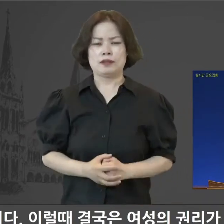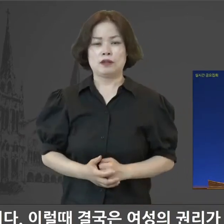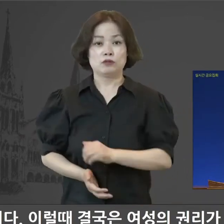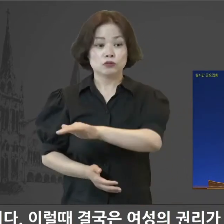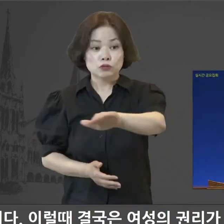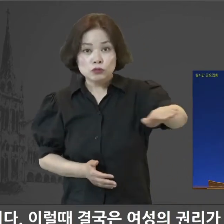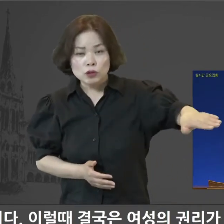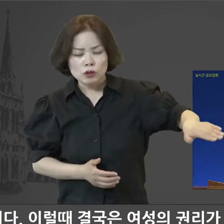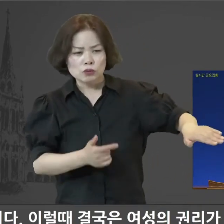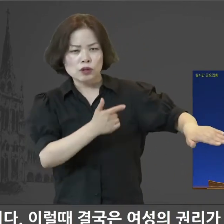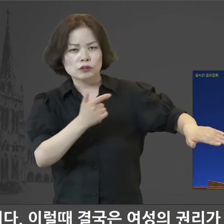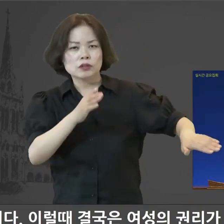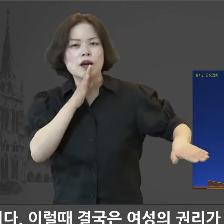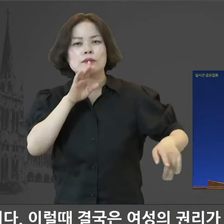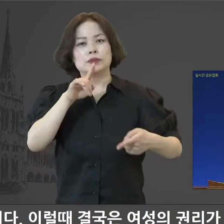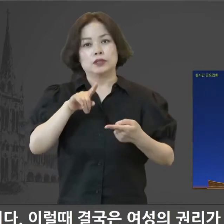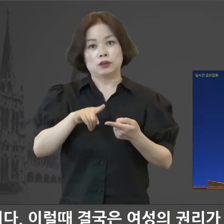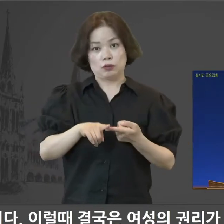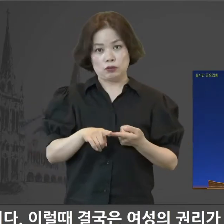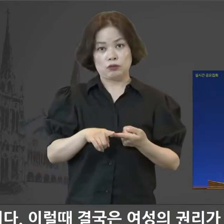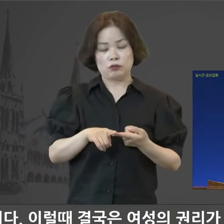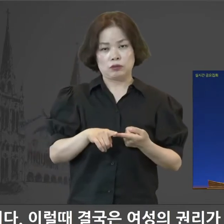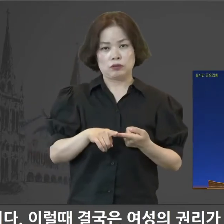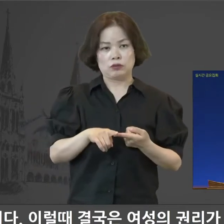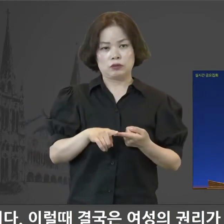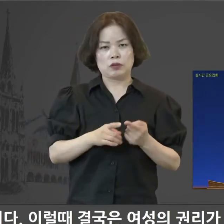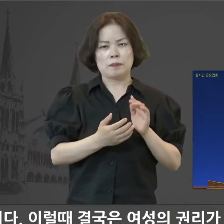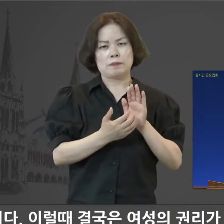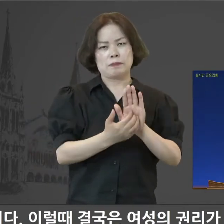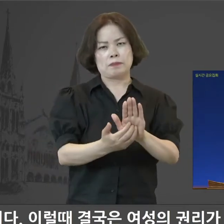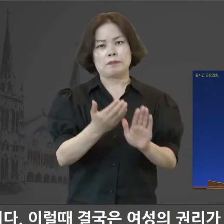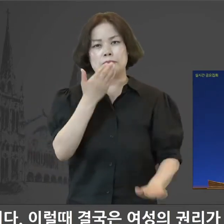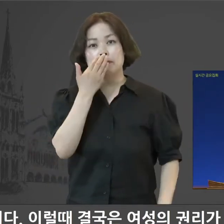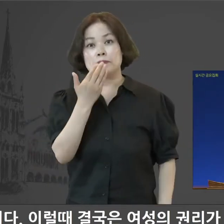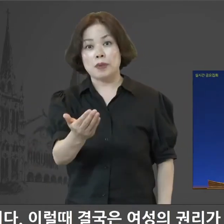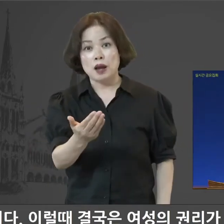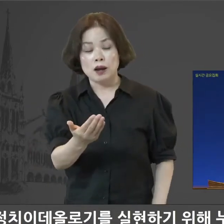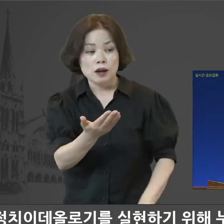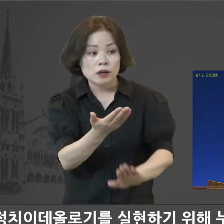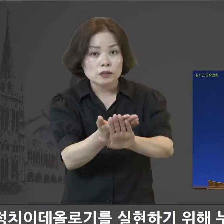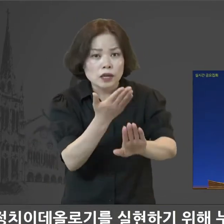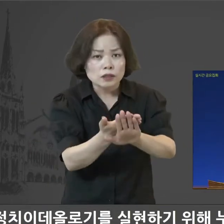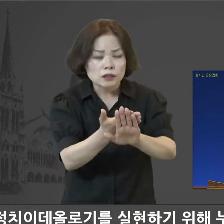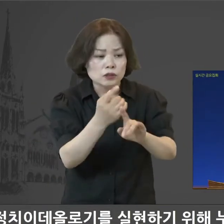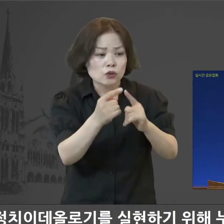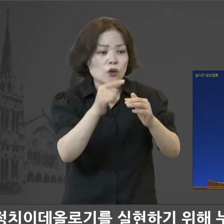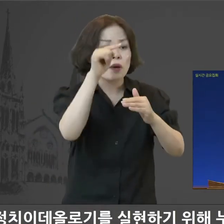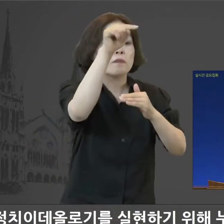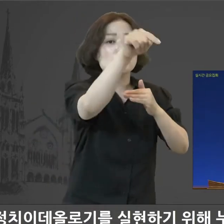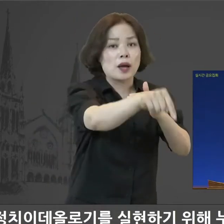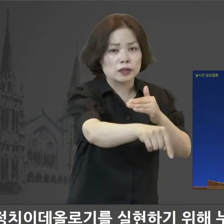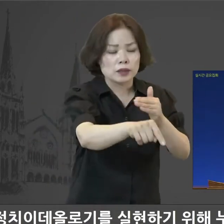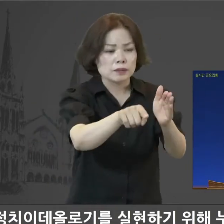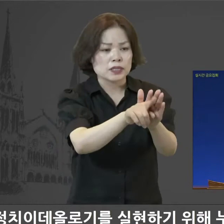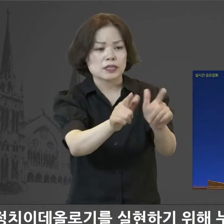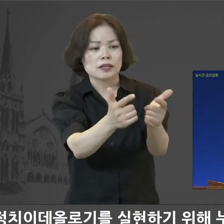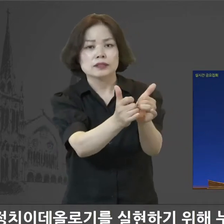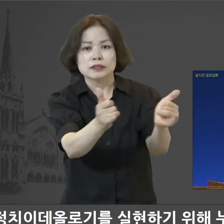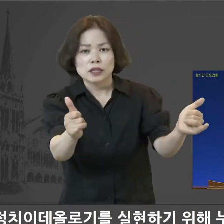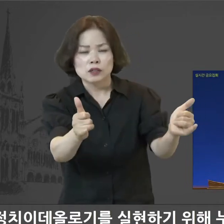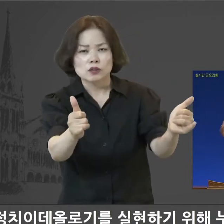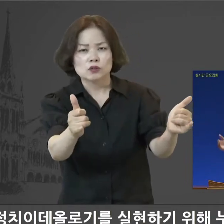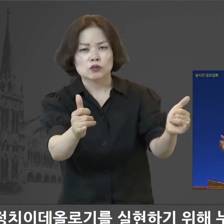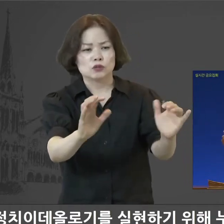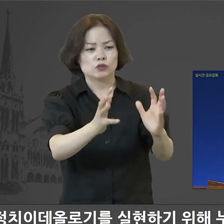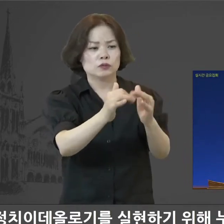우리가 굉장히 합리적으로 방어해낼 수 있어요. 그리고 다른 교회 밖에 안 믿는 우리